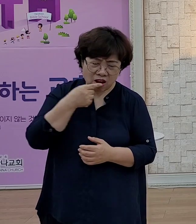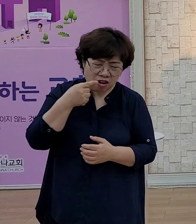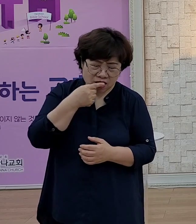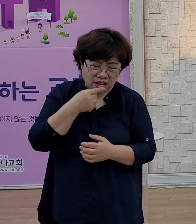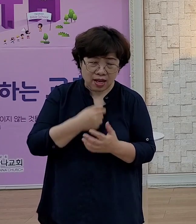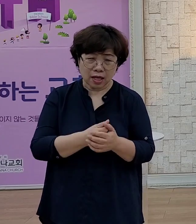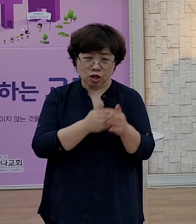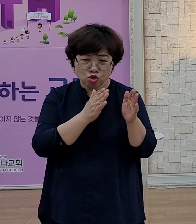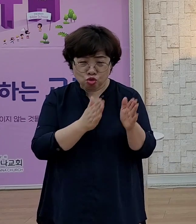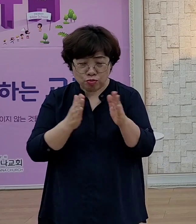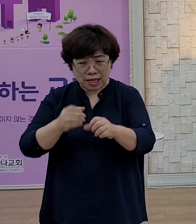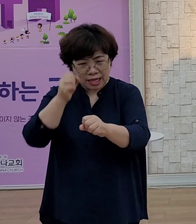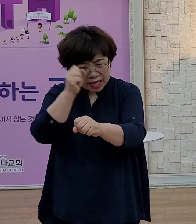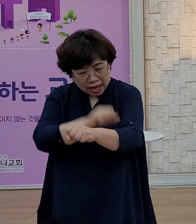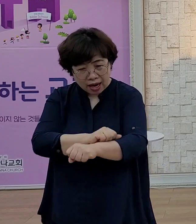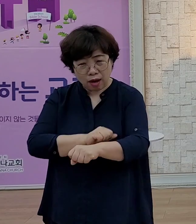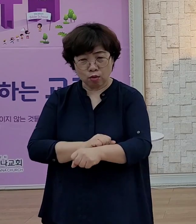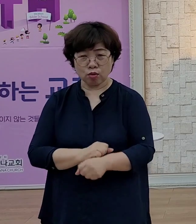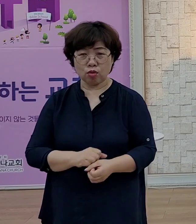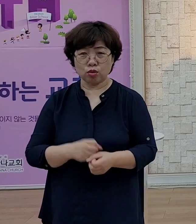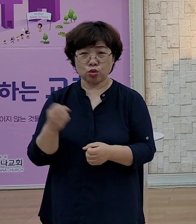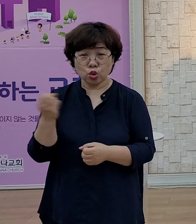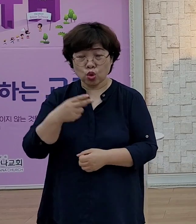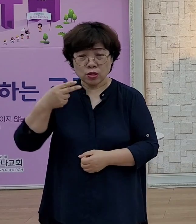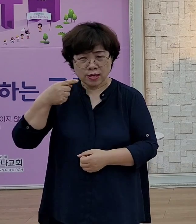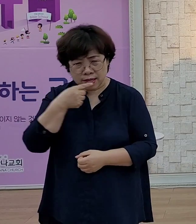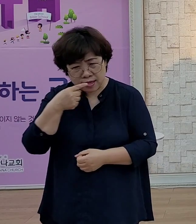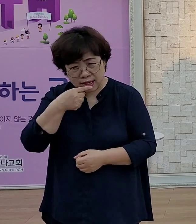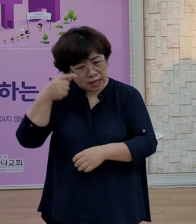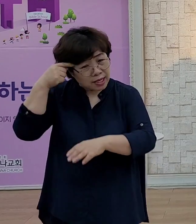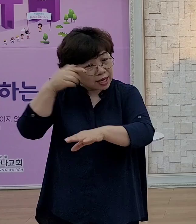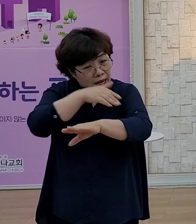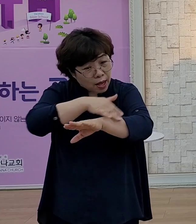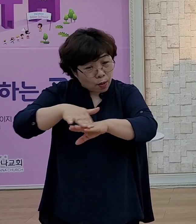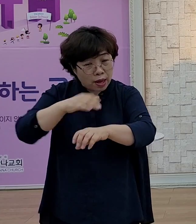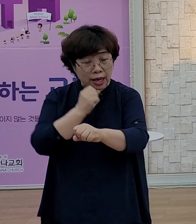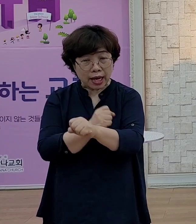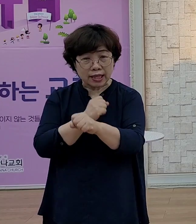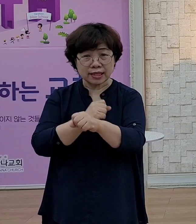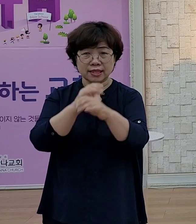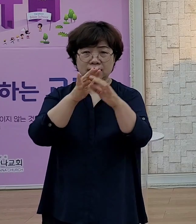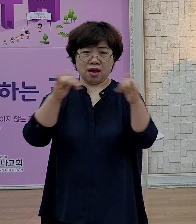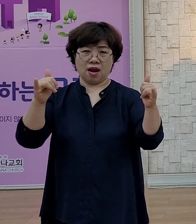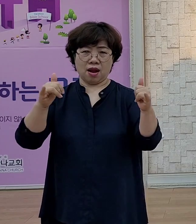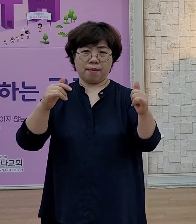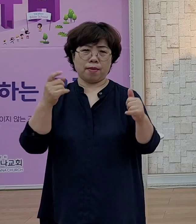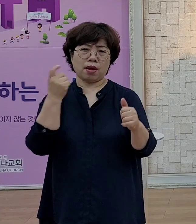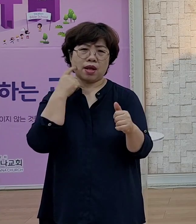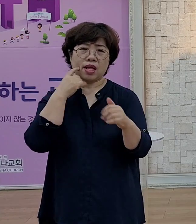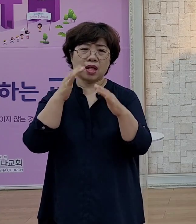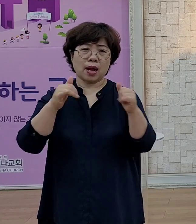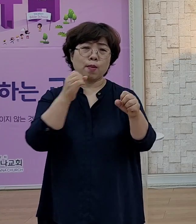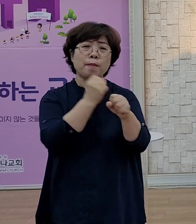철저하게 준비하고 철저하게 계획하는 사람이다 라는 것을